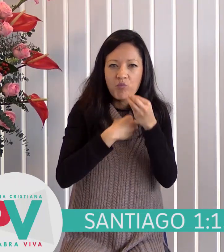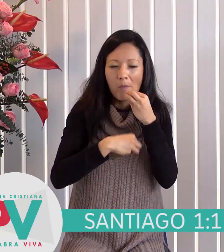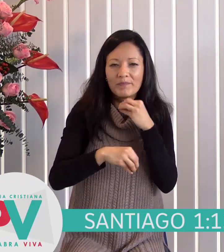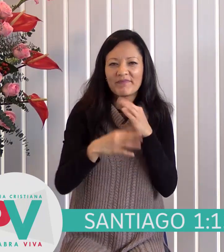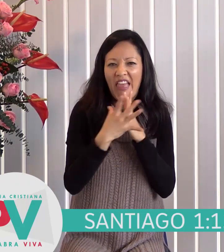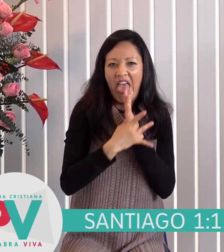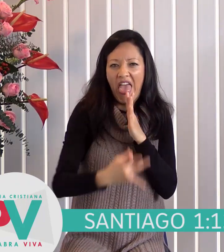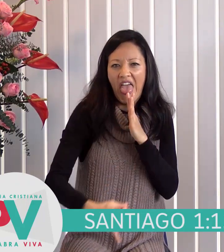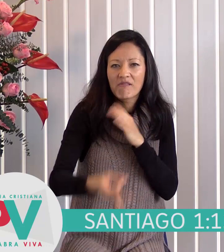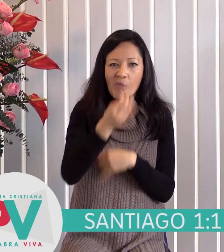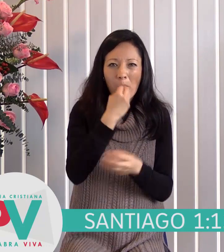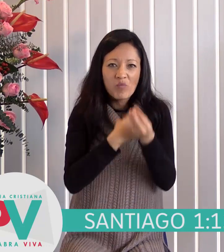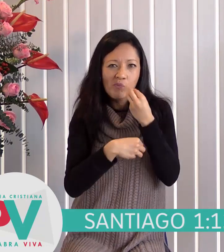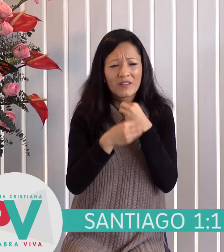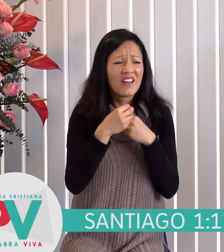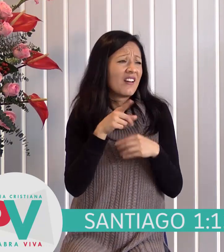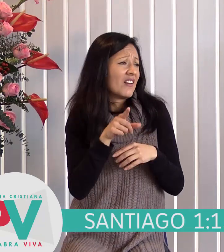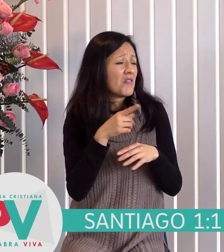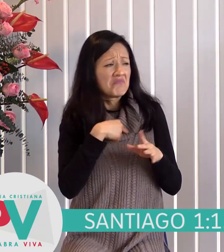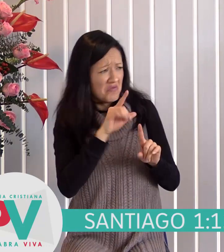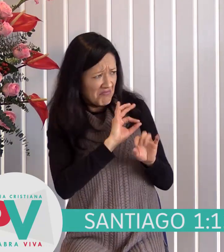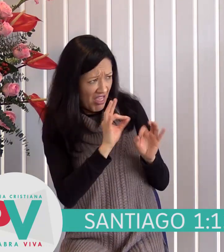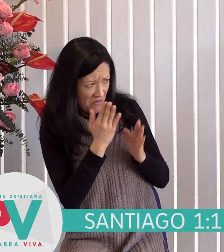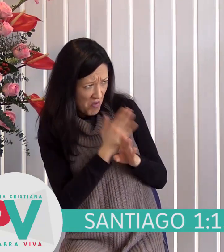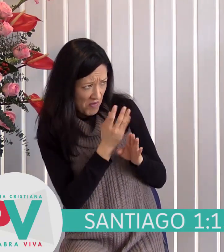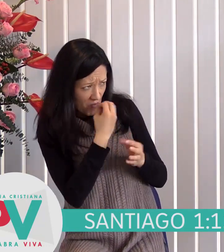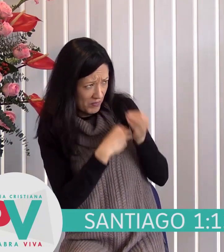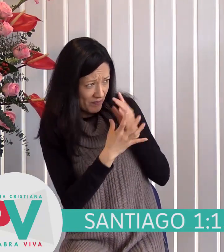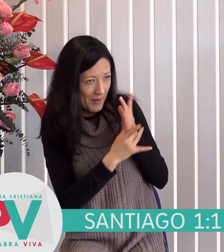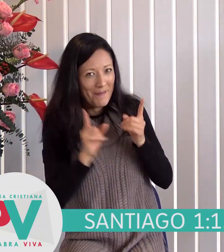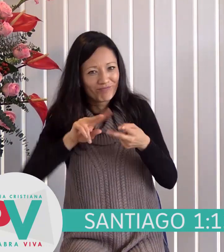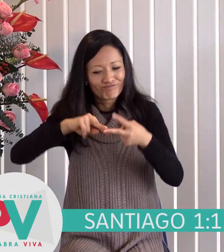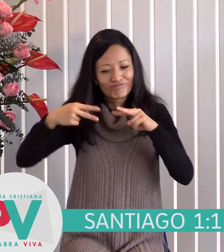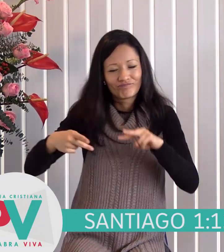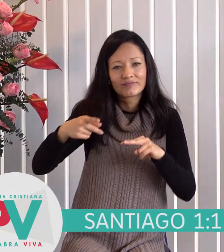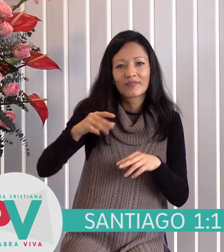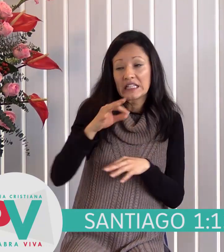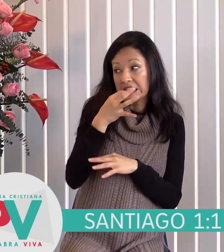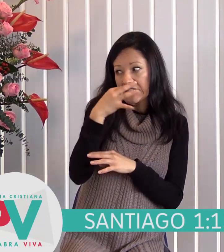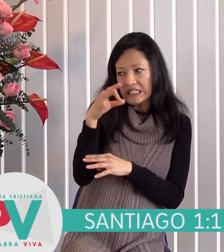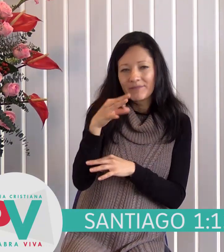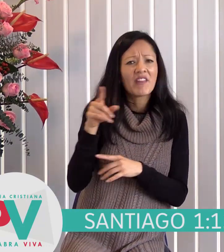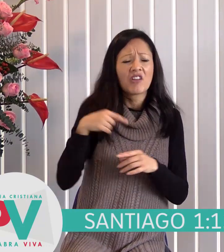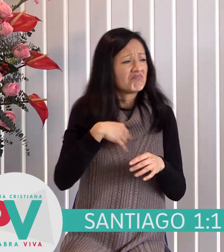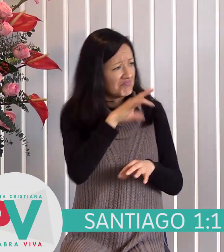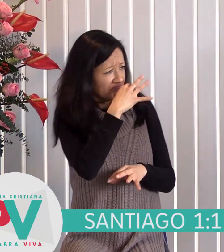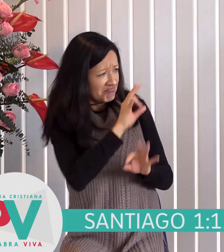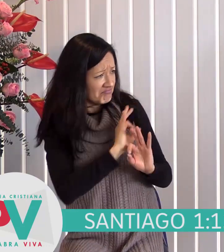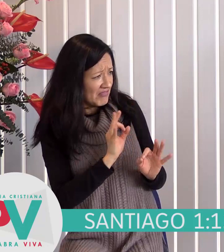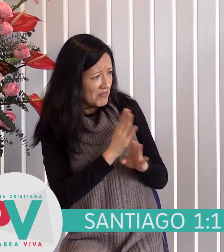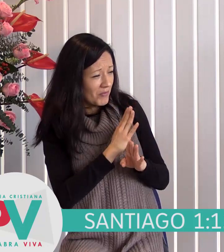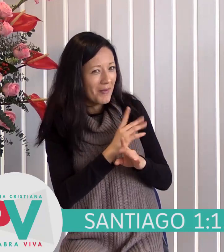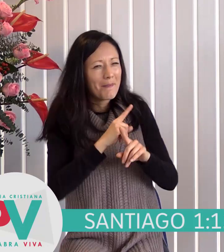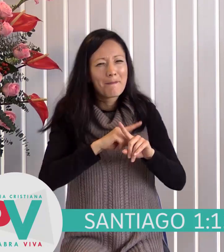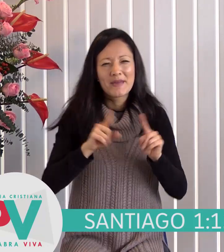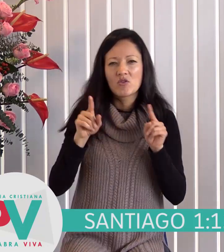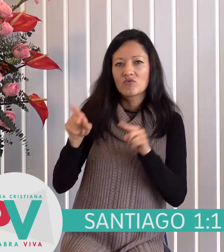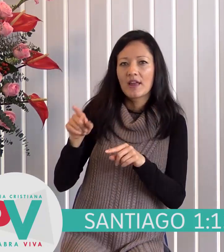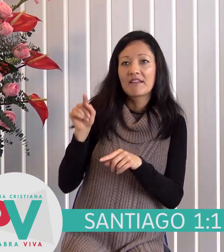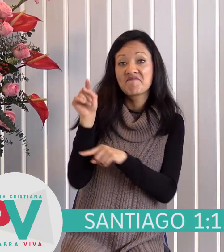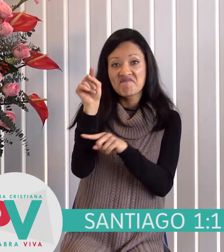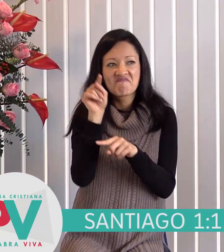fritos. No, para mí los fritos no son problema, pero se la pasa murmurando. No, para mí la murmuración no es problema, pero se la